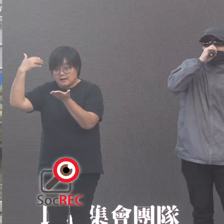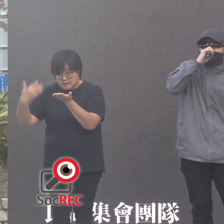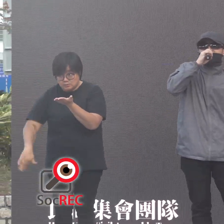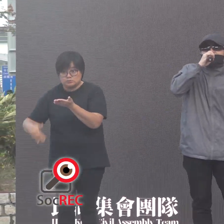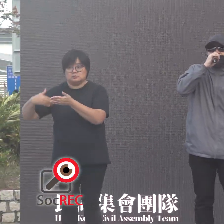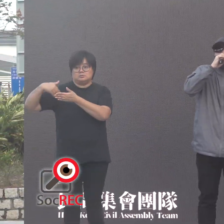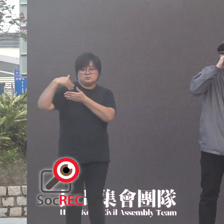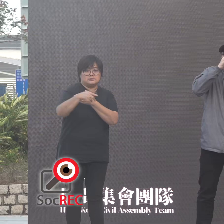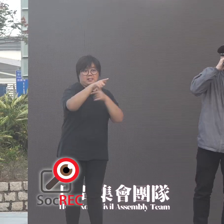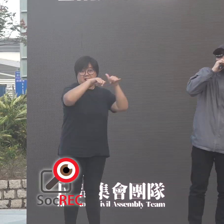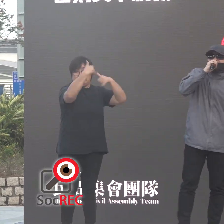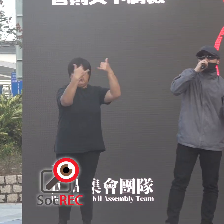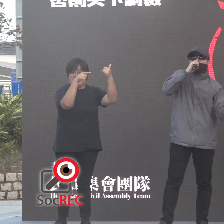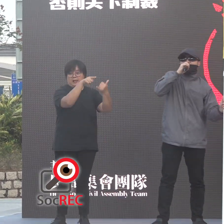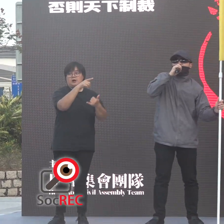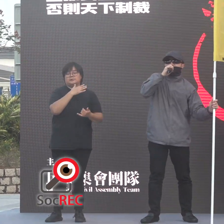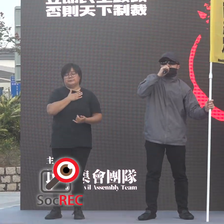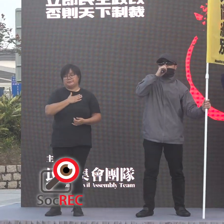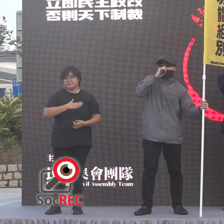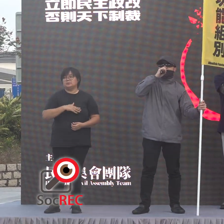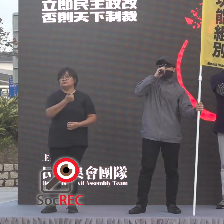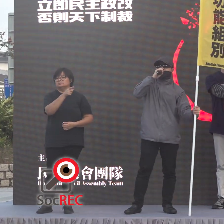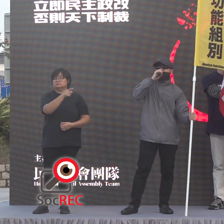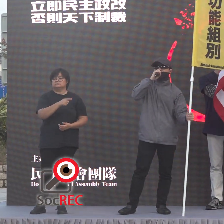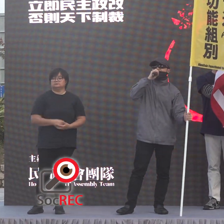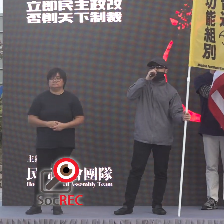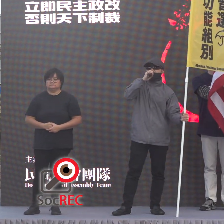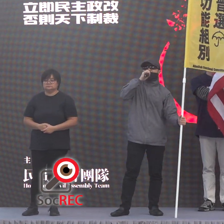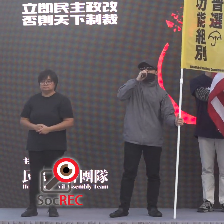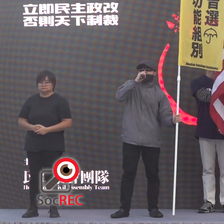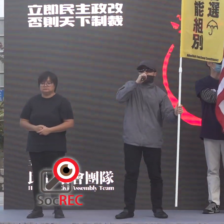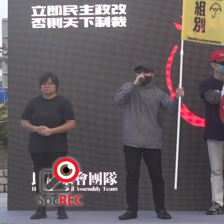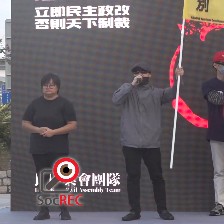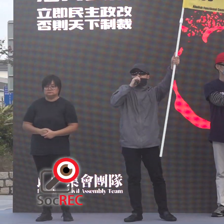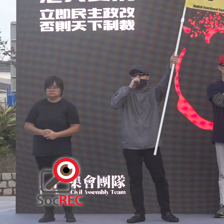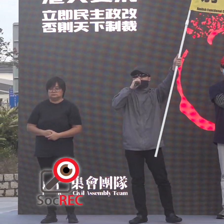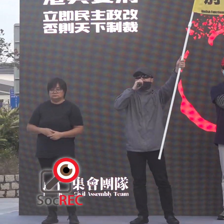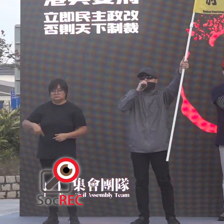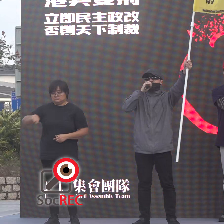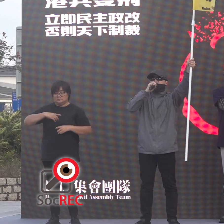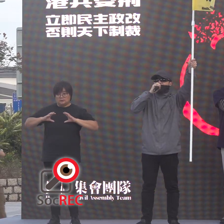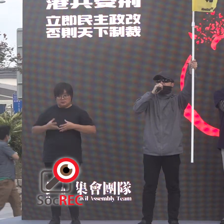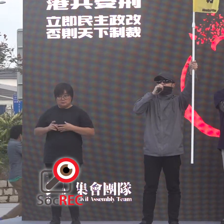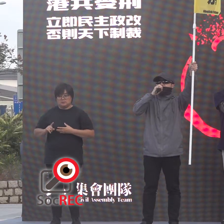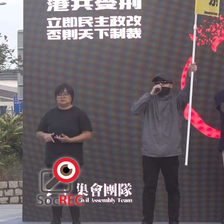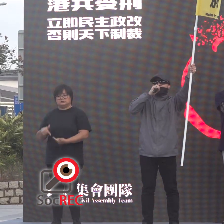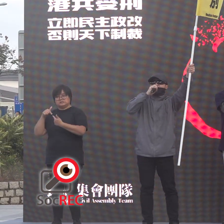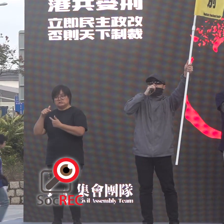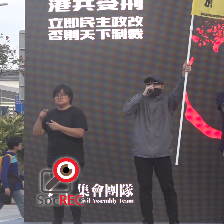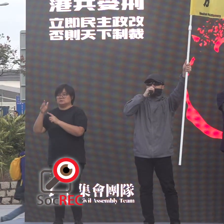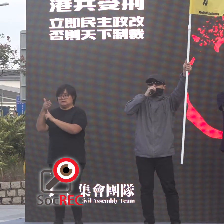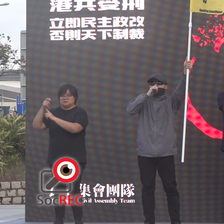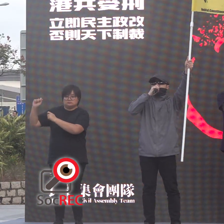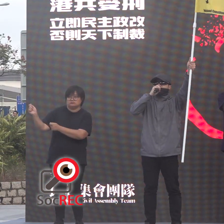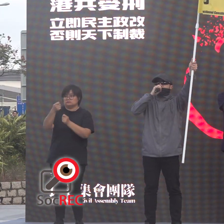廢除功能組別。我哋香港自治行動繼續高舉呢個旗幟，向外國